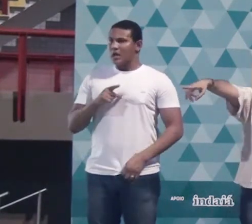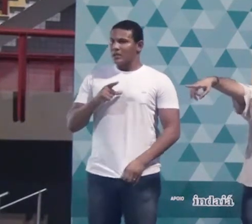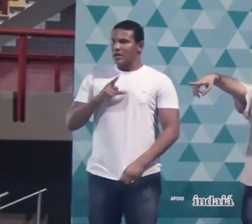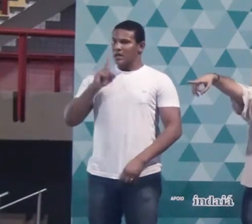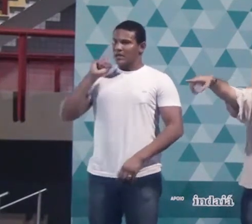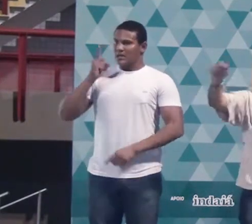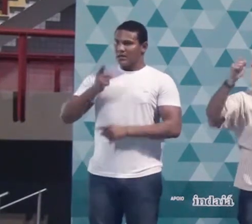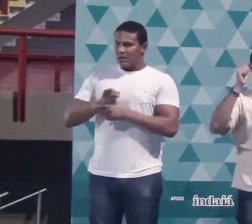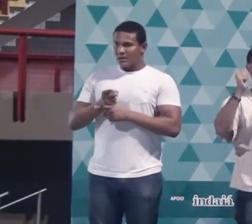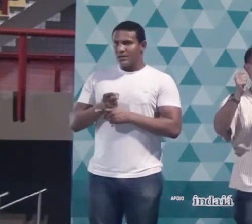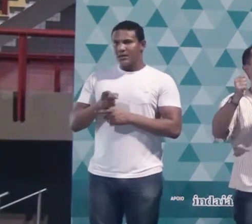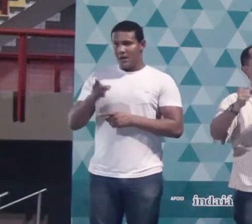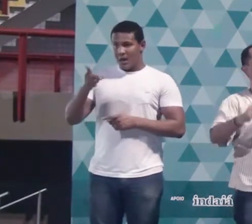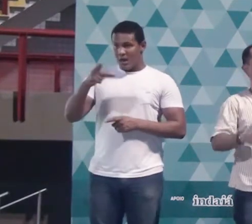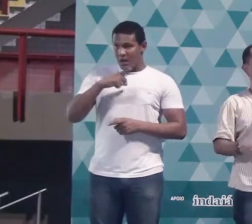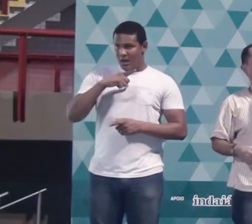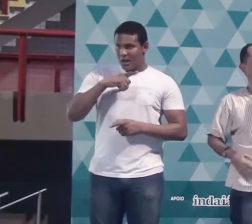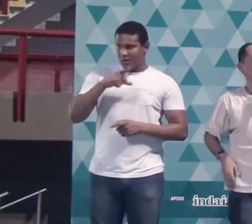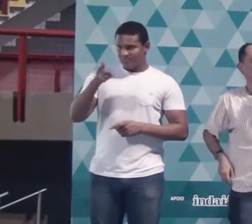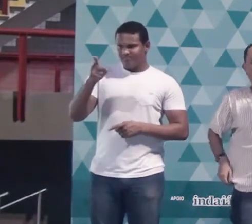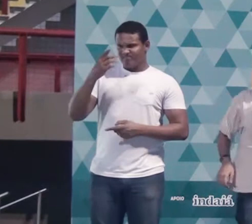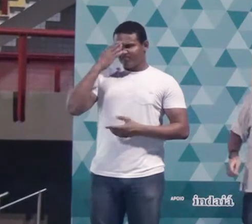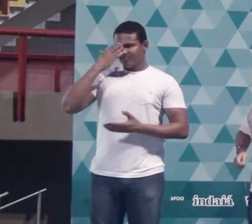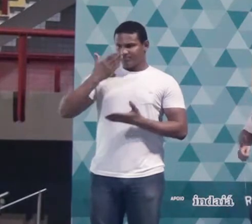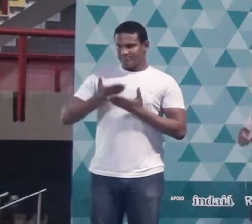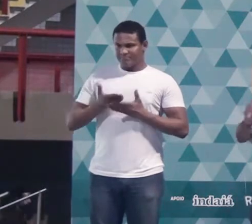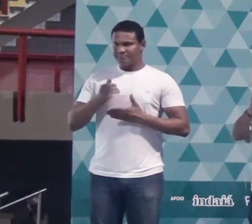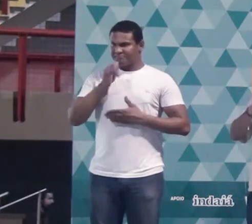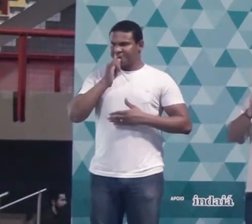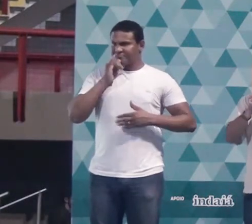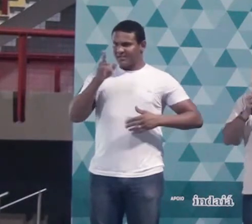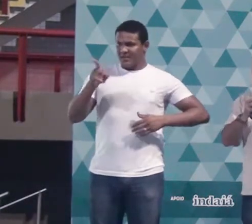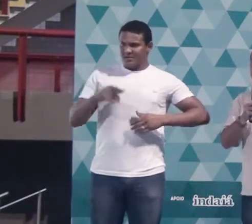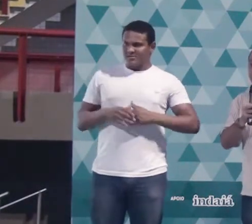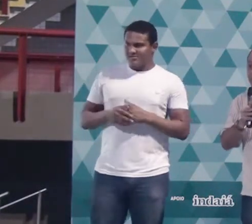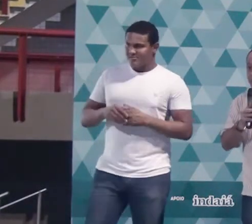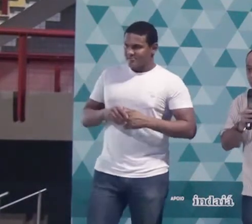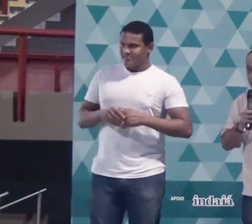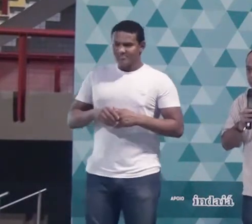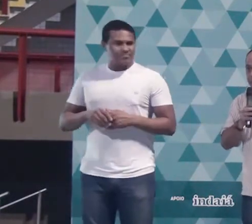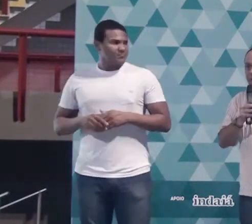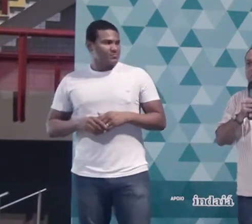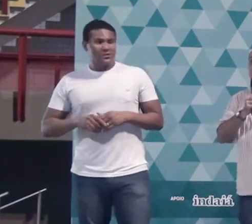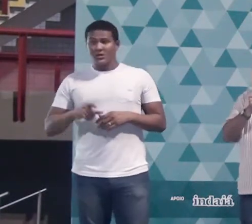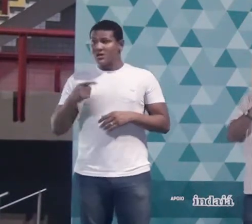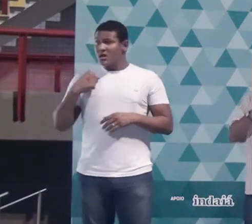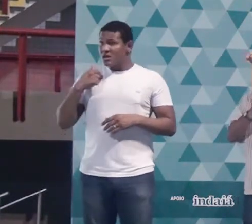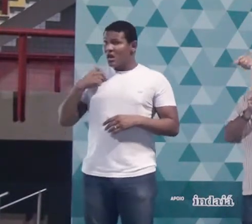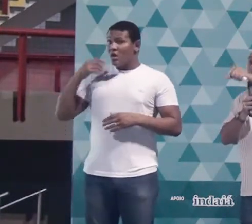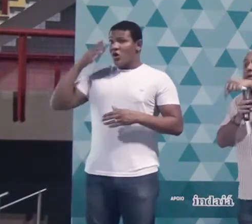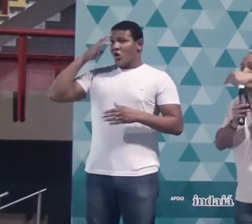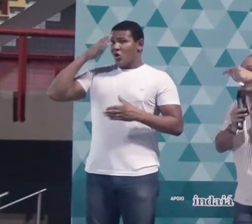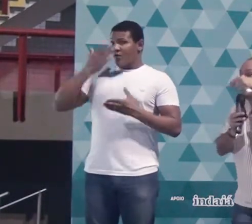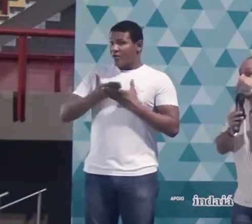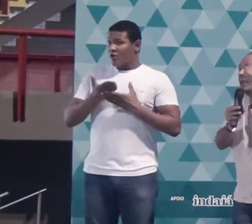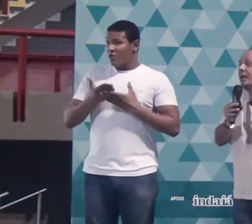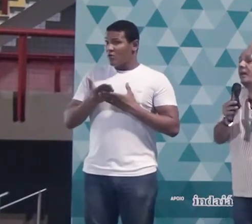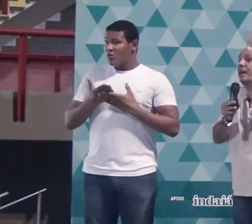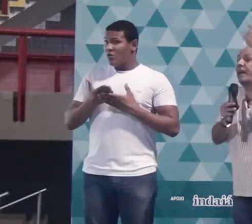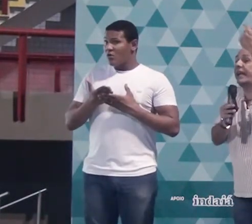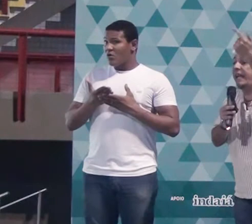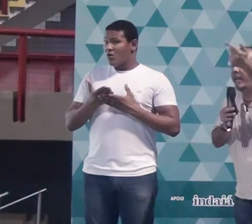amiga que eu confio. Amiga que eu confio não, porque quem confia,